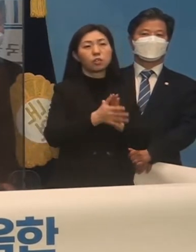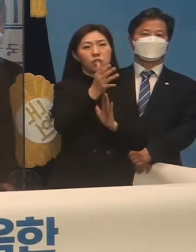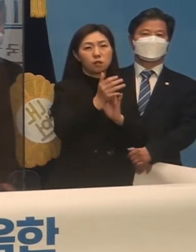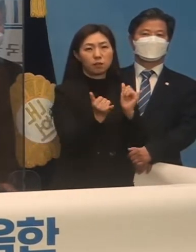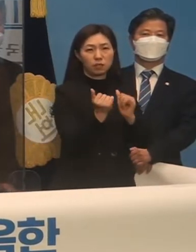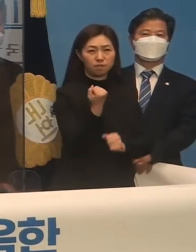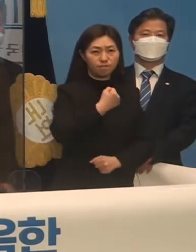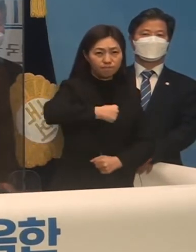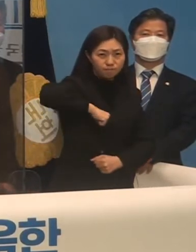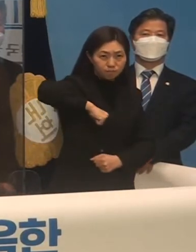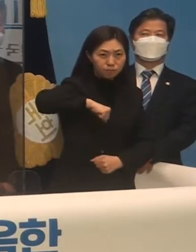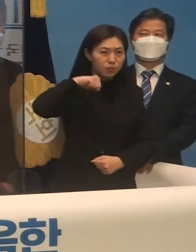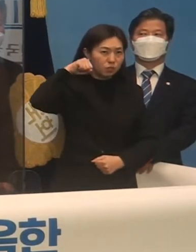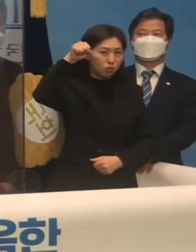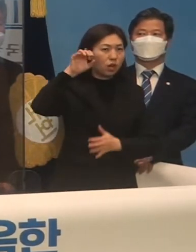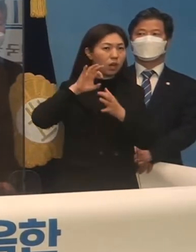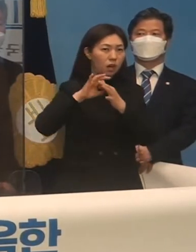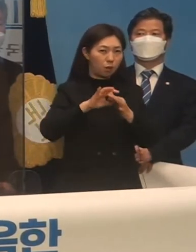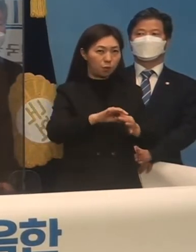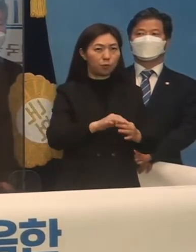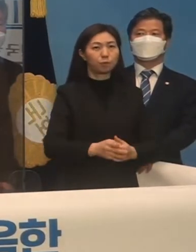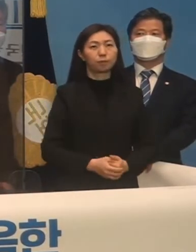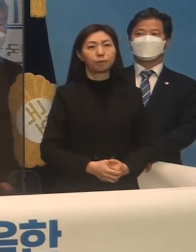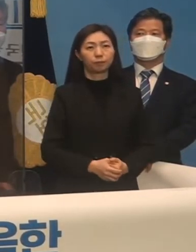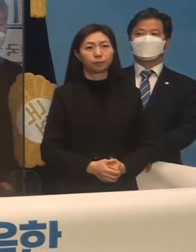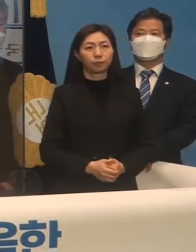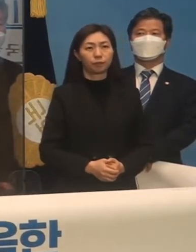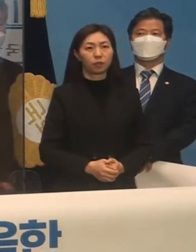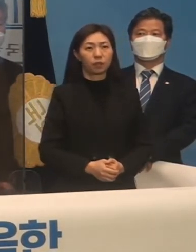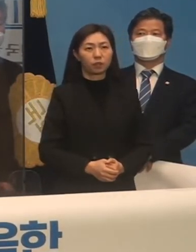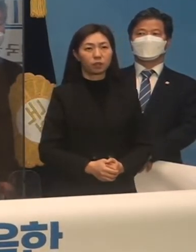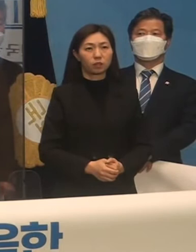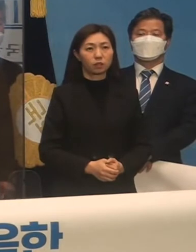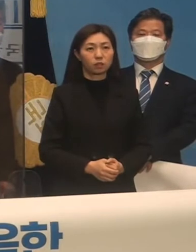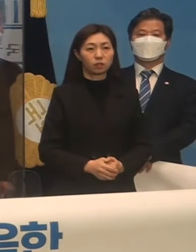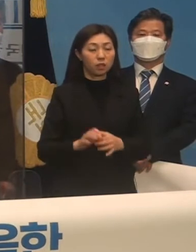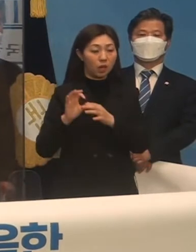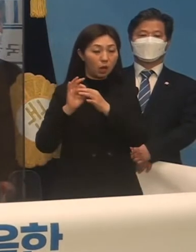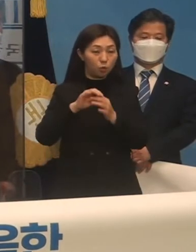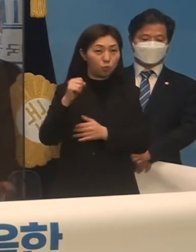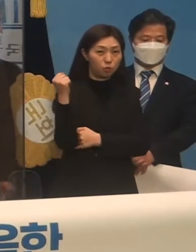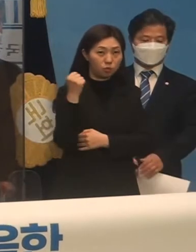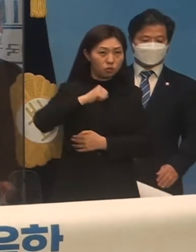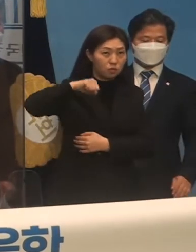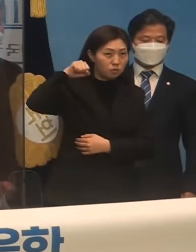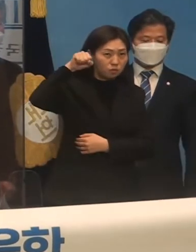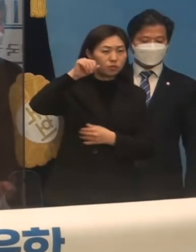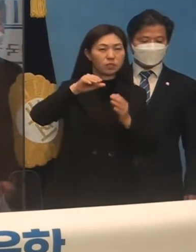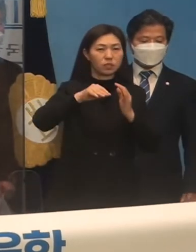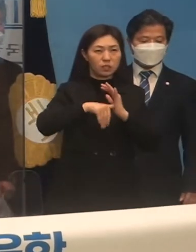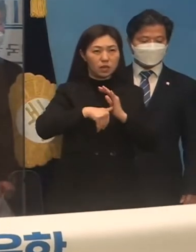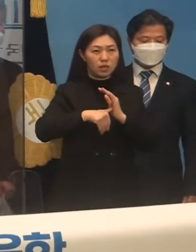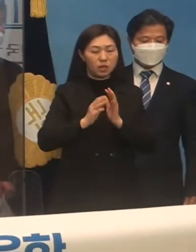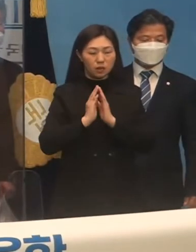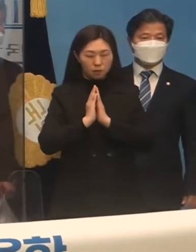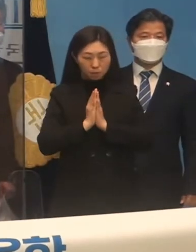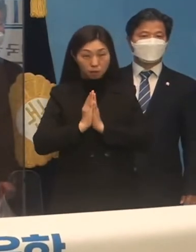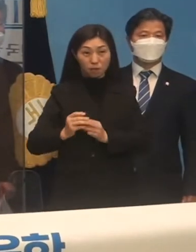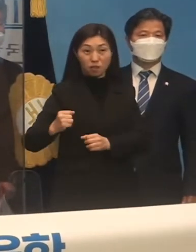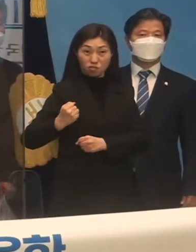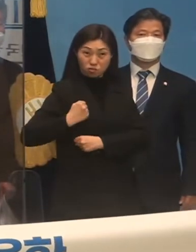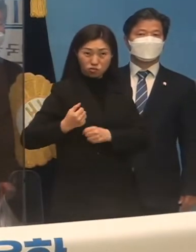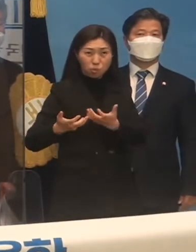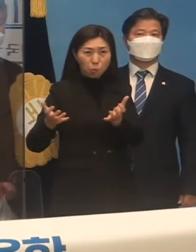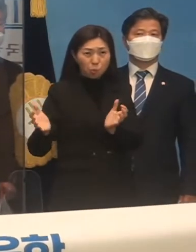투쟁을 전개해왔습니다. 그 과정에서 미얀마 군부는 현대사회에서 유례를